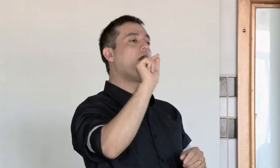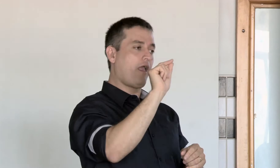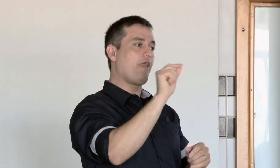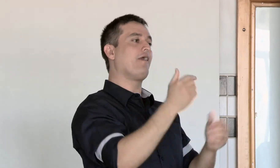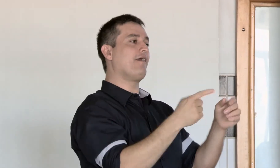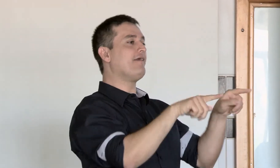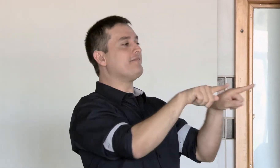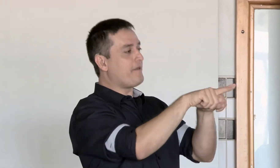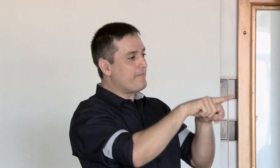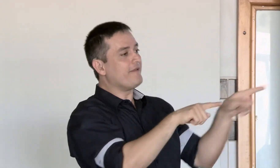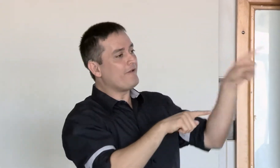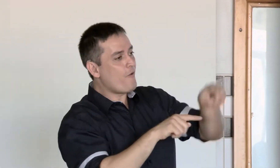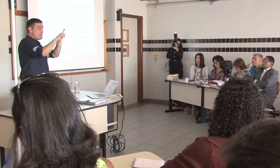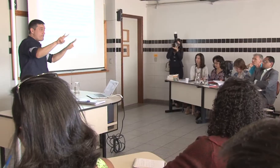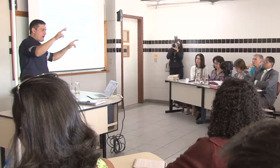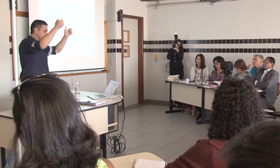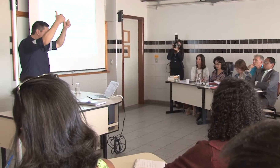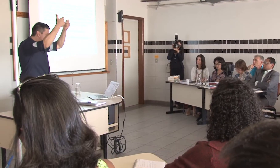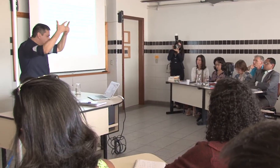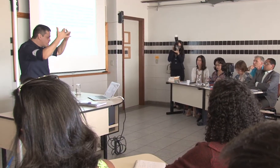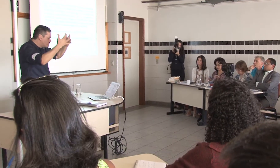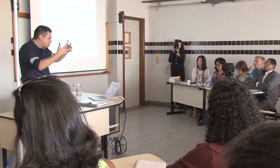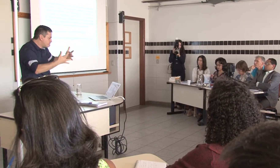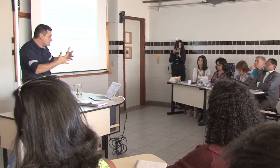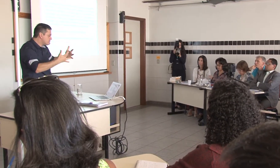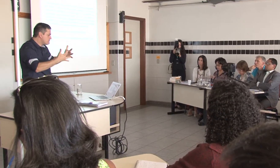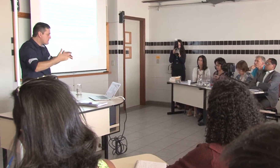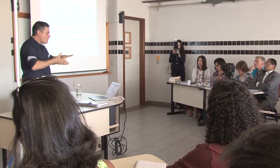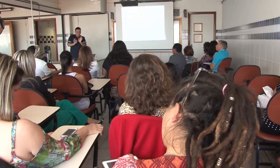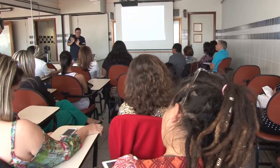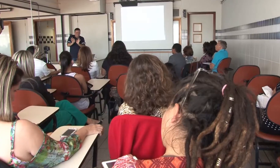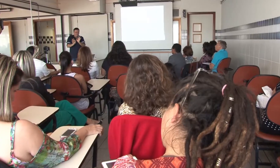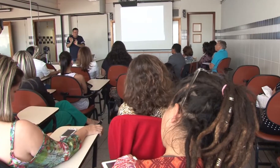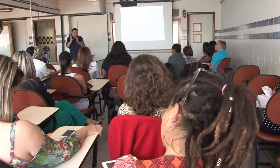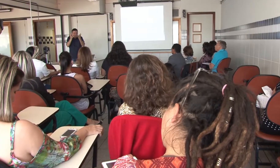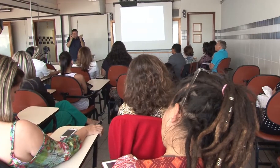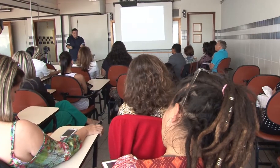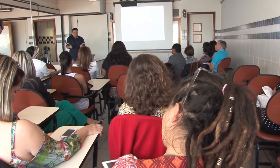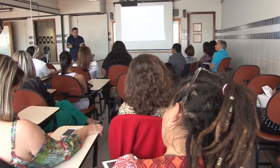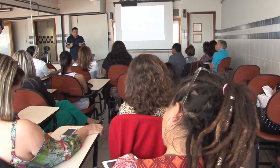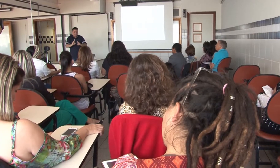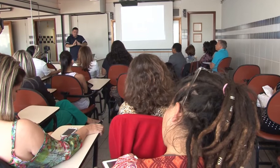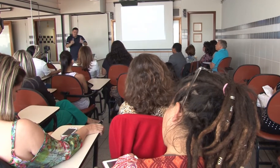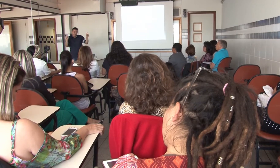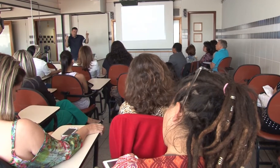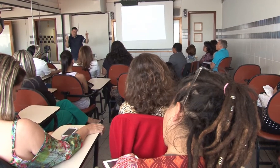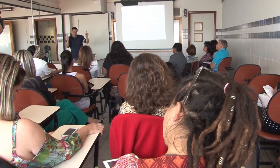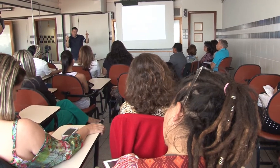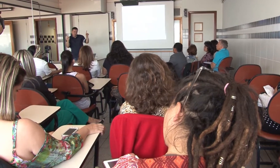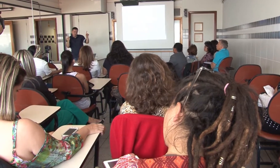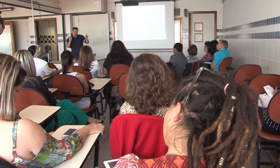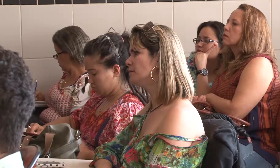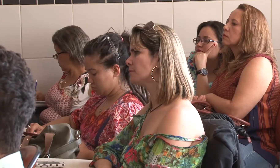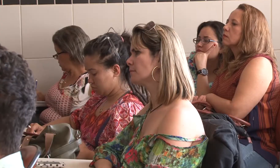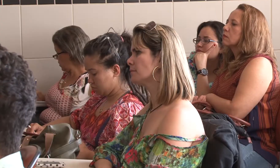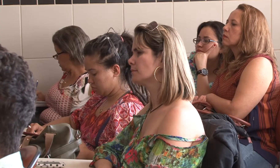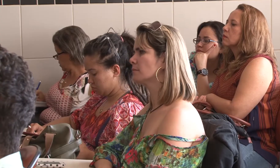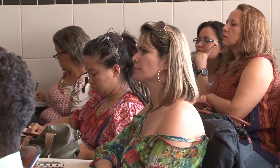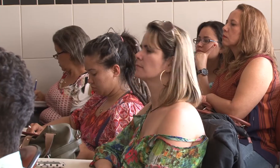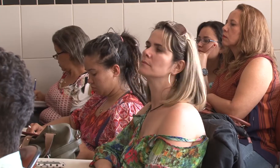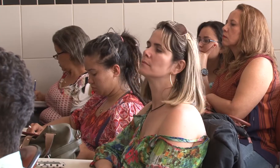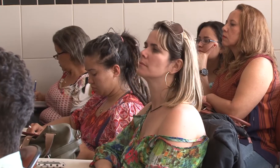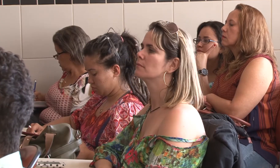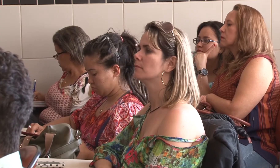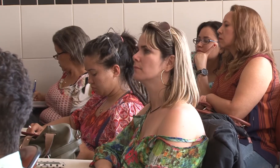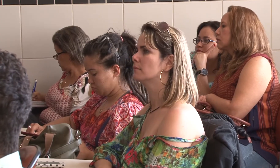falque Soares Ramos Moreira defendeu a sua dissertação de mestrado e com louvor tornou-se o primeiro estudante surdo a se formar